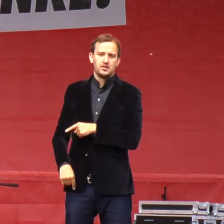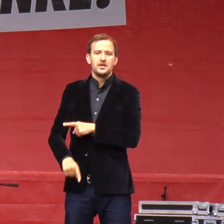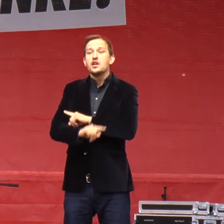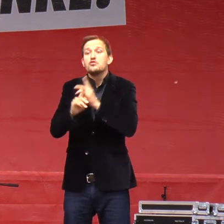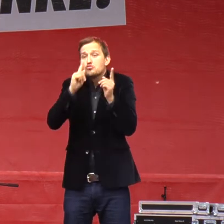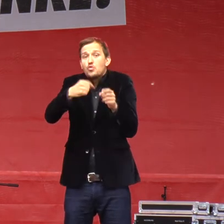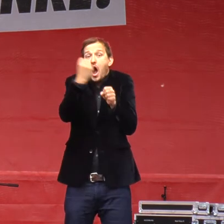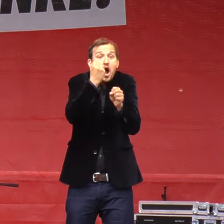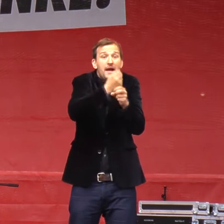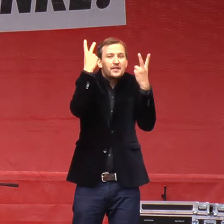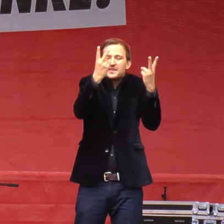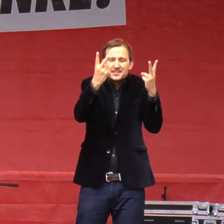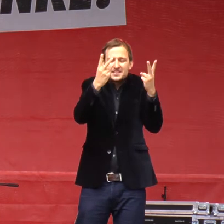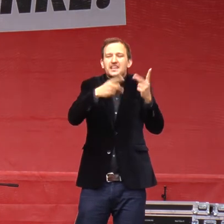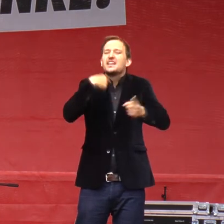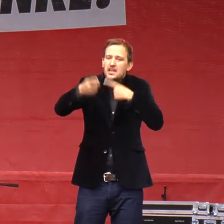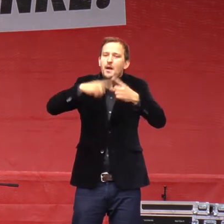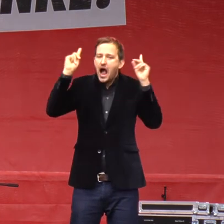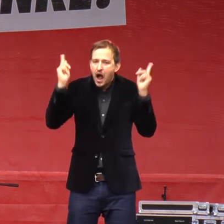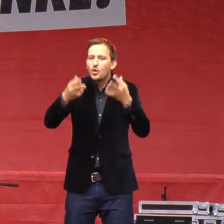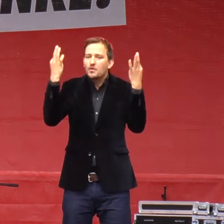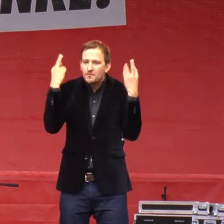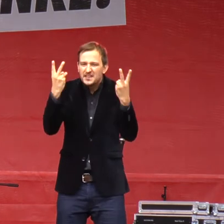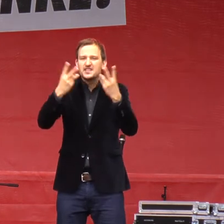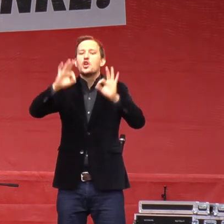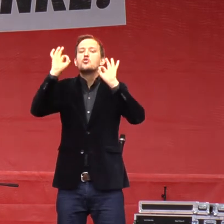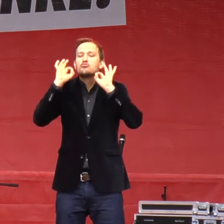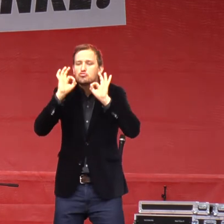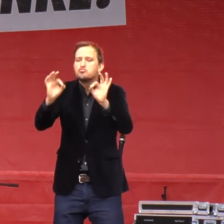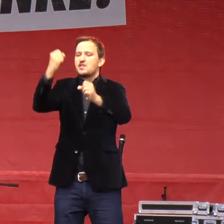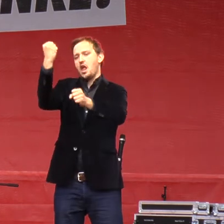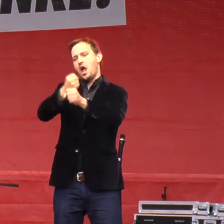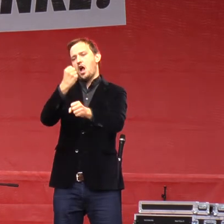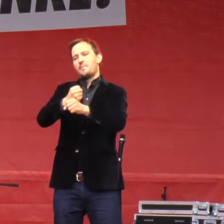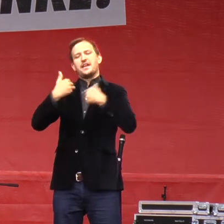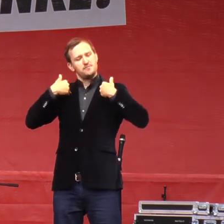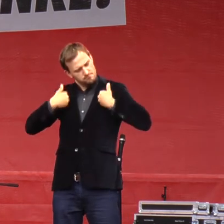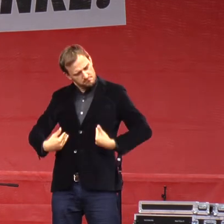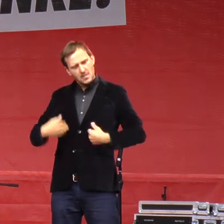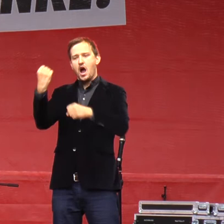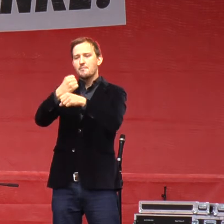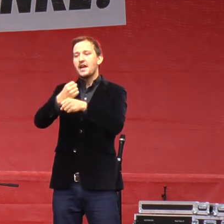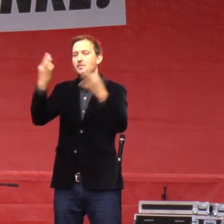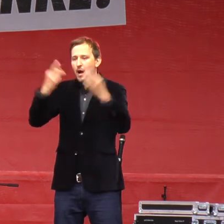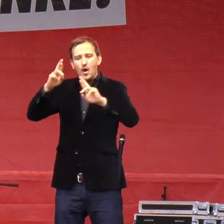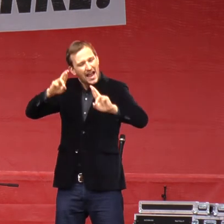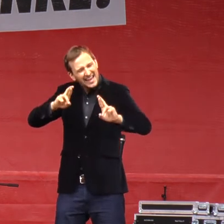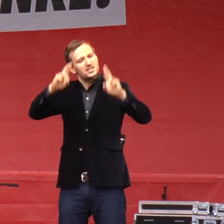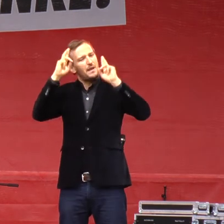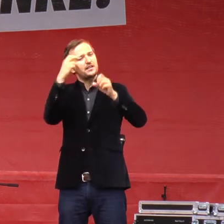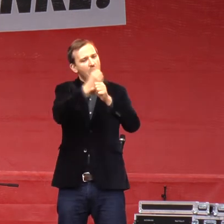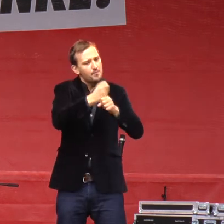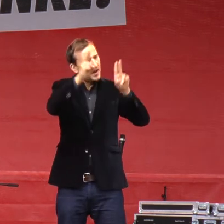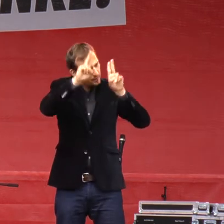um Arbeit. Es ging immer um gute Arbeit, um humane Arbeit und es ging um Respekt und Würde in der